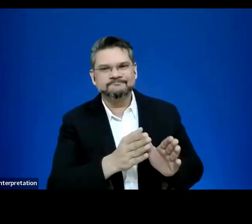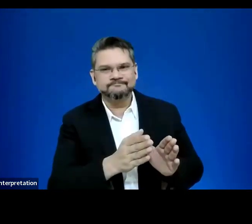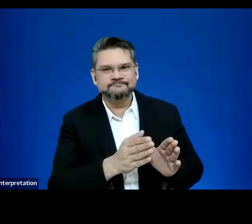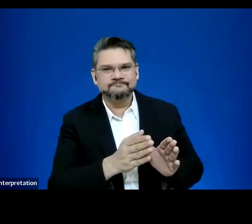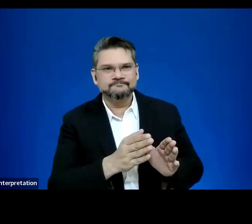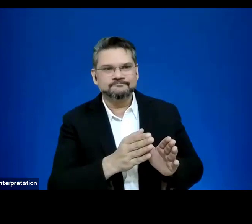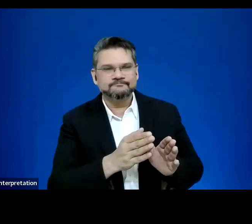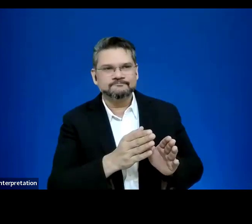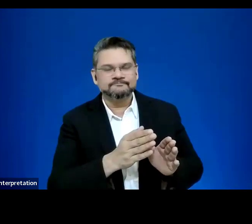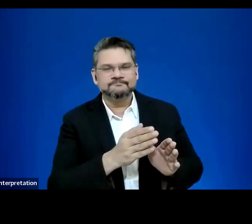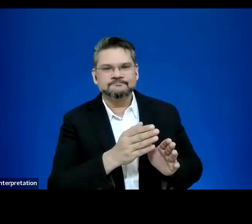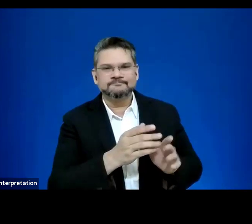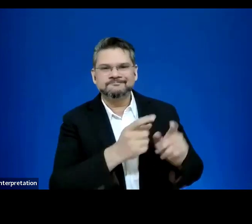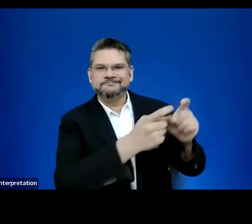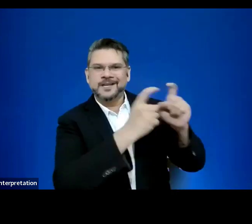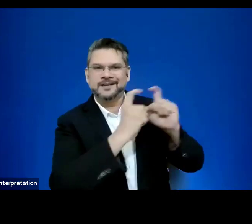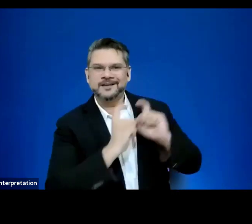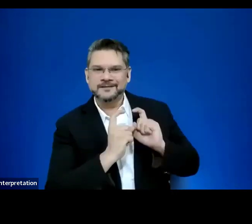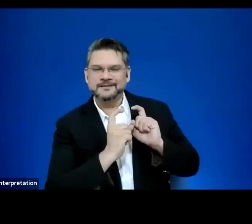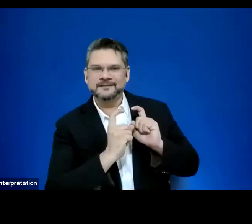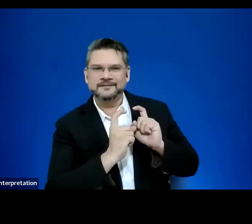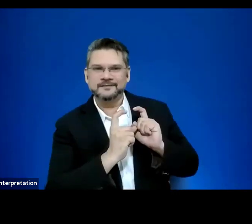这些他的这些创造，